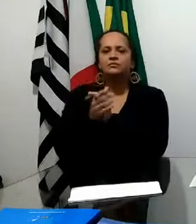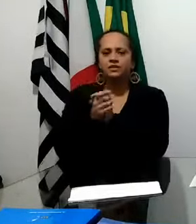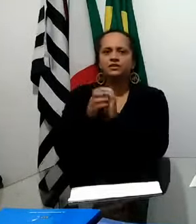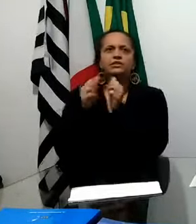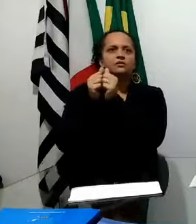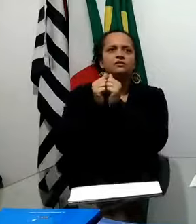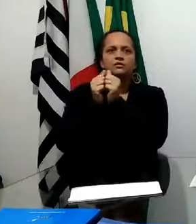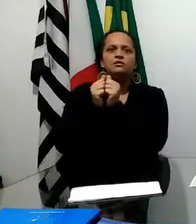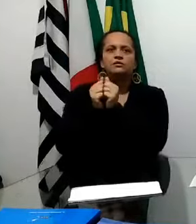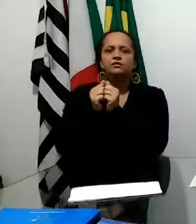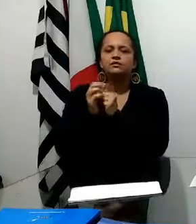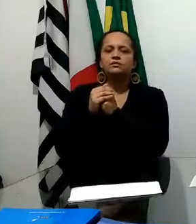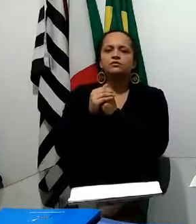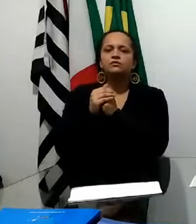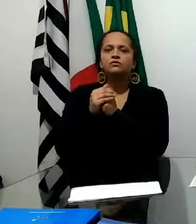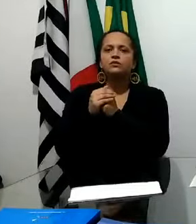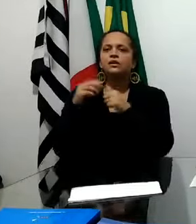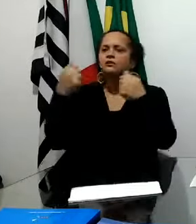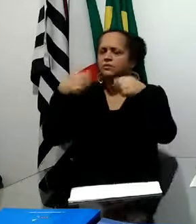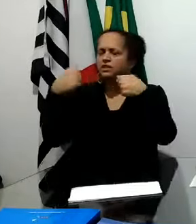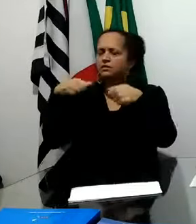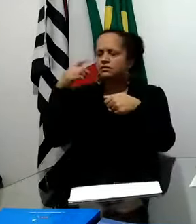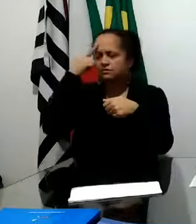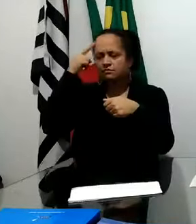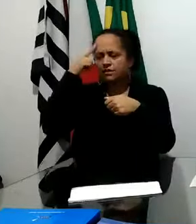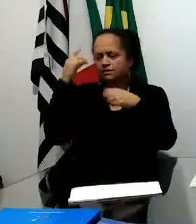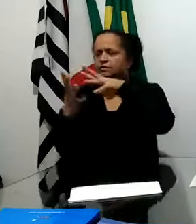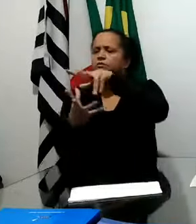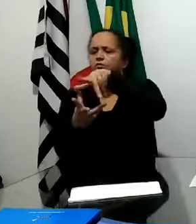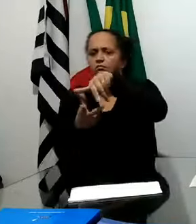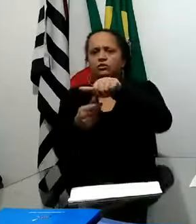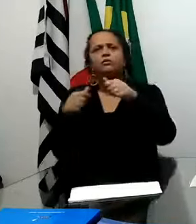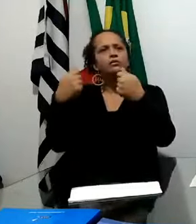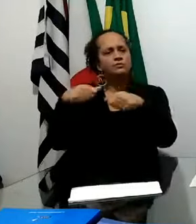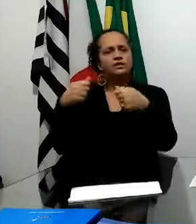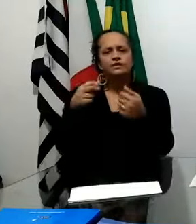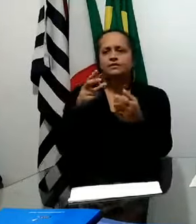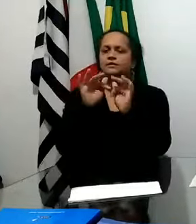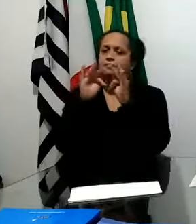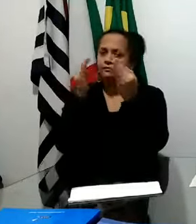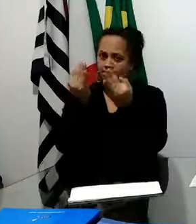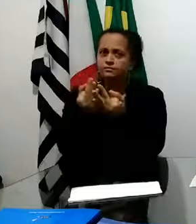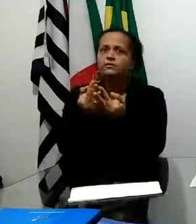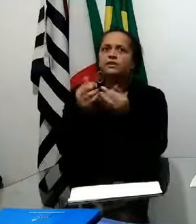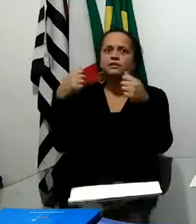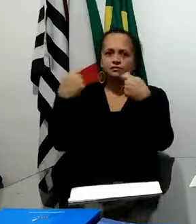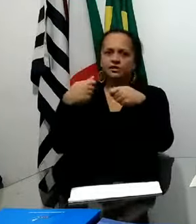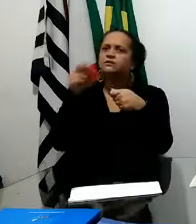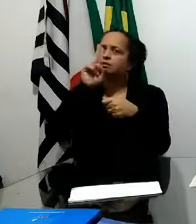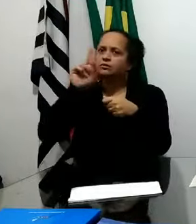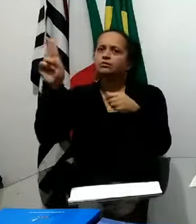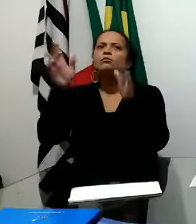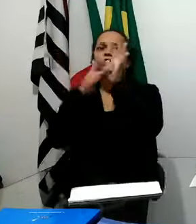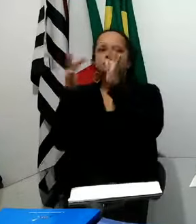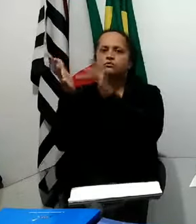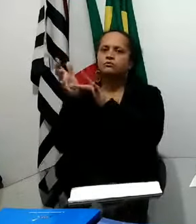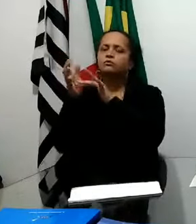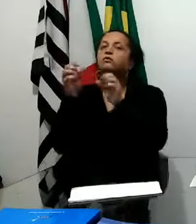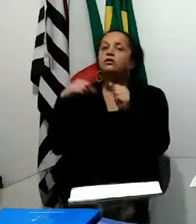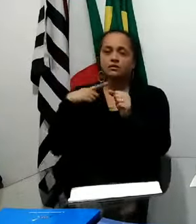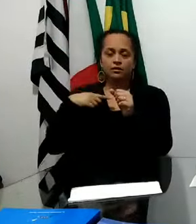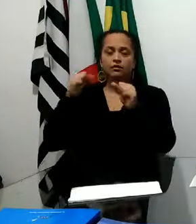da nação, em favor da sua família, da sua vida, em nome de Jesus, há poder na